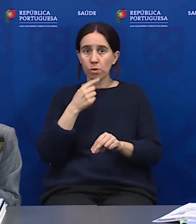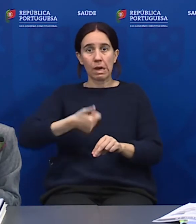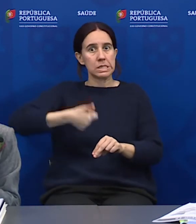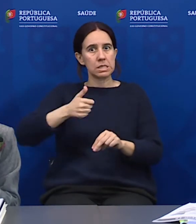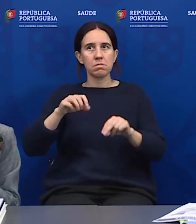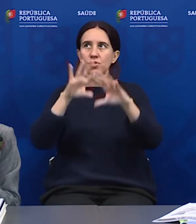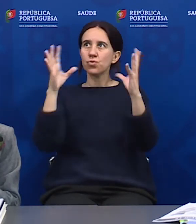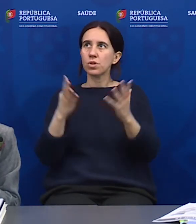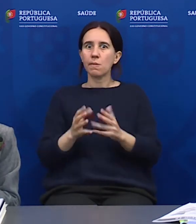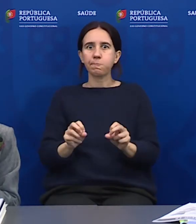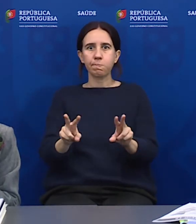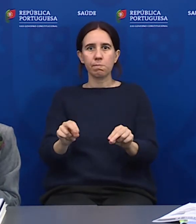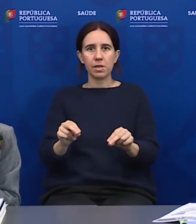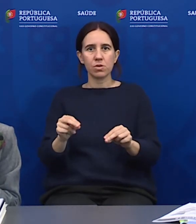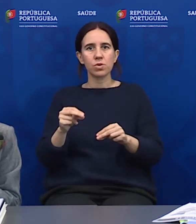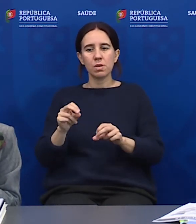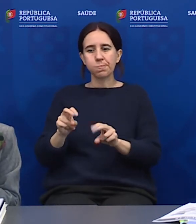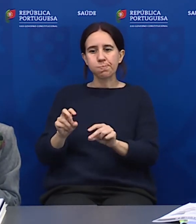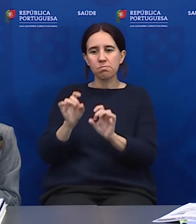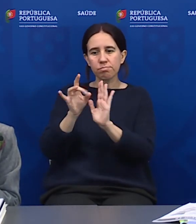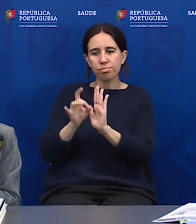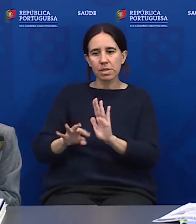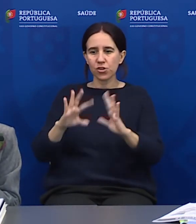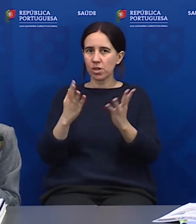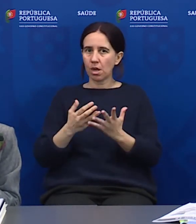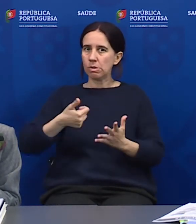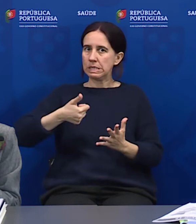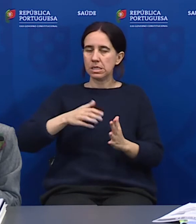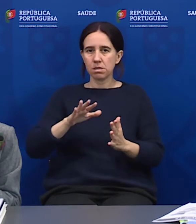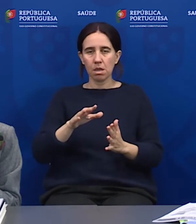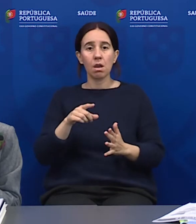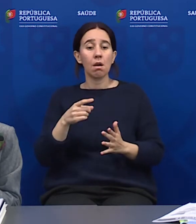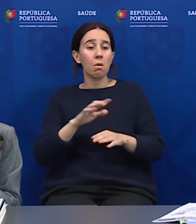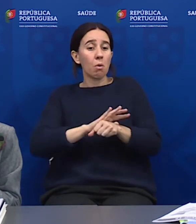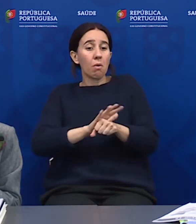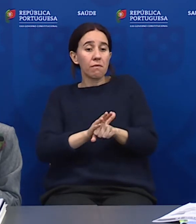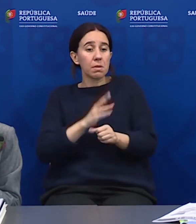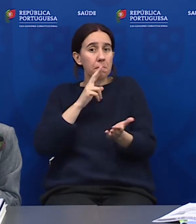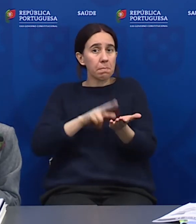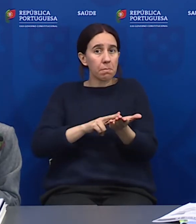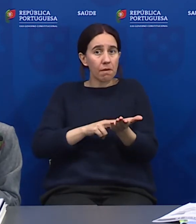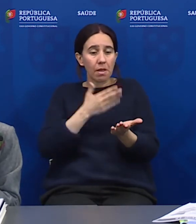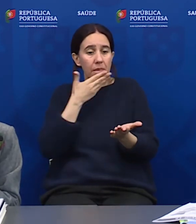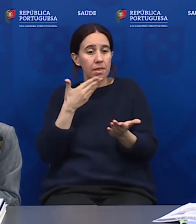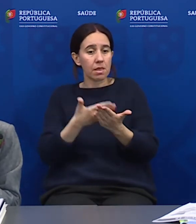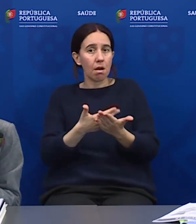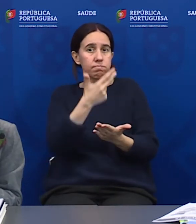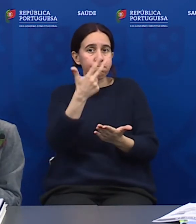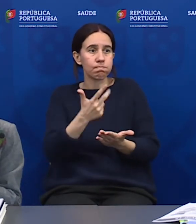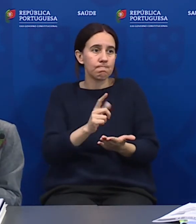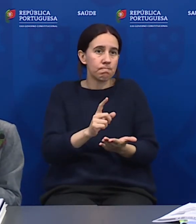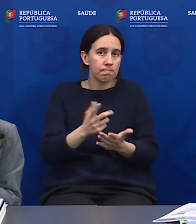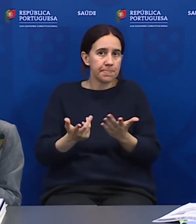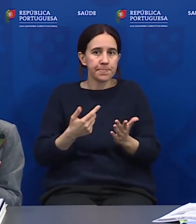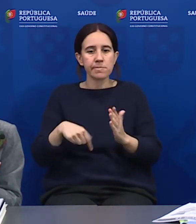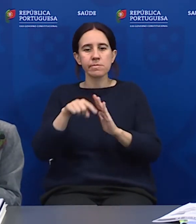limpeza em geral e da higiene em geral. Dito isto, para o Covid não há nenhuma evidência que sejam muito eficazes e, portanto, não é